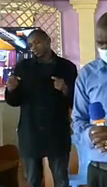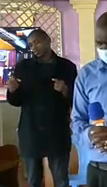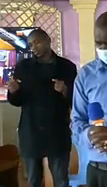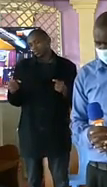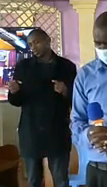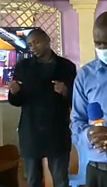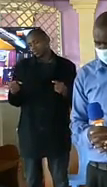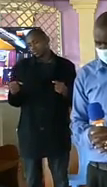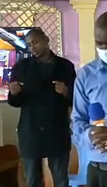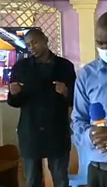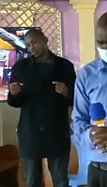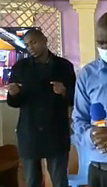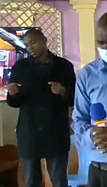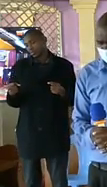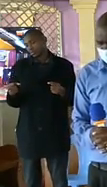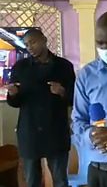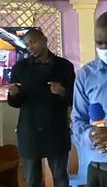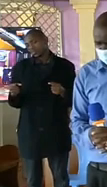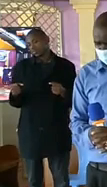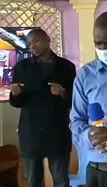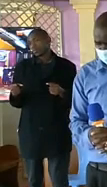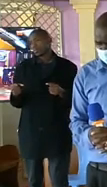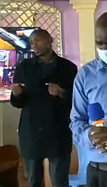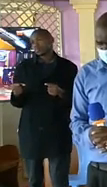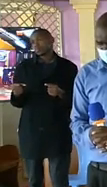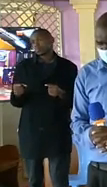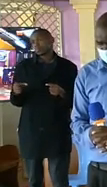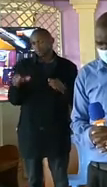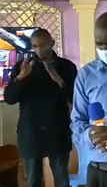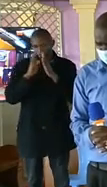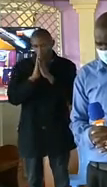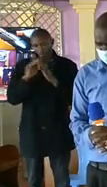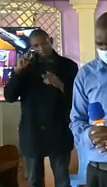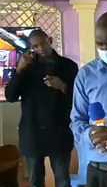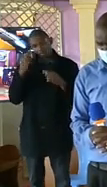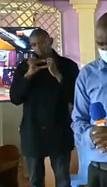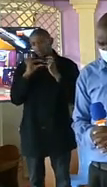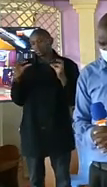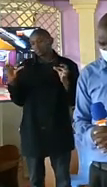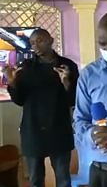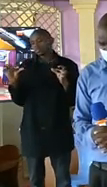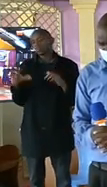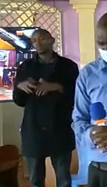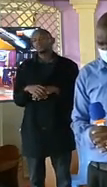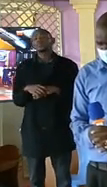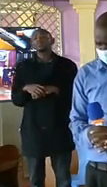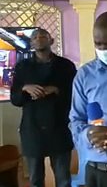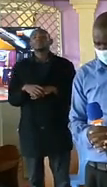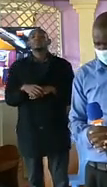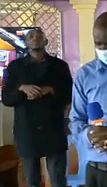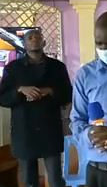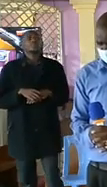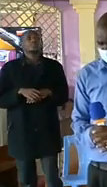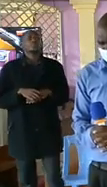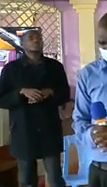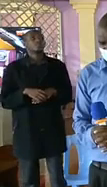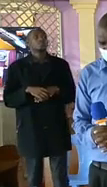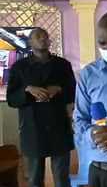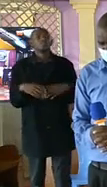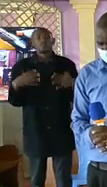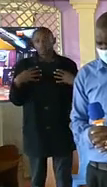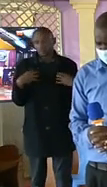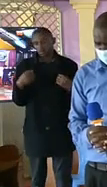Kenyatta Road tũkwenda kũmũhoera Fiji mwathani agĩthiĩ na mbere Ngai Baba na kũpasta kanitha mwathani ũmũhete. Itikira Ngai